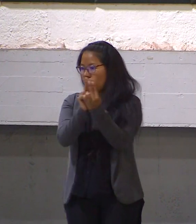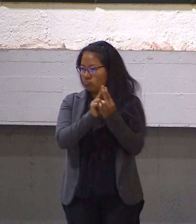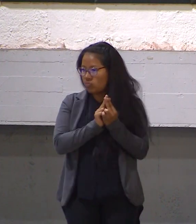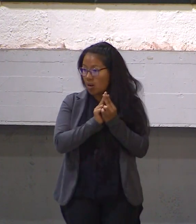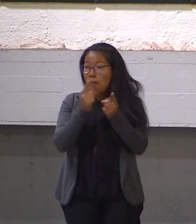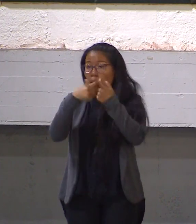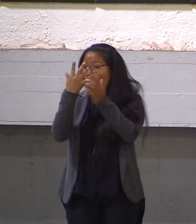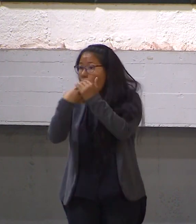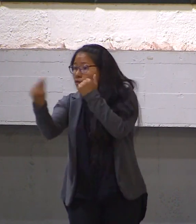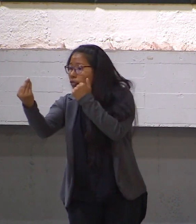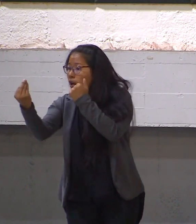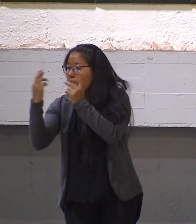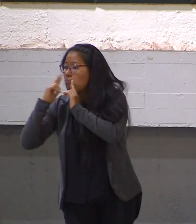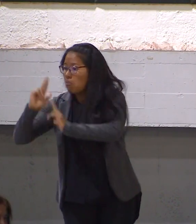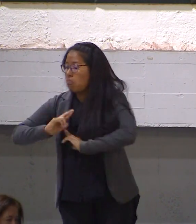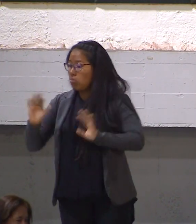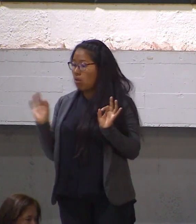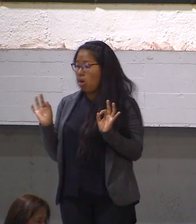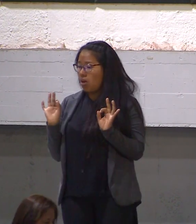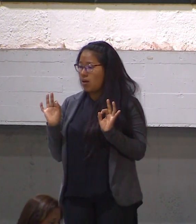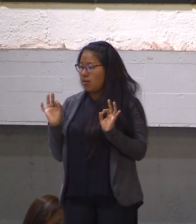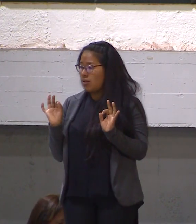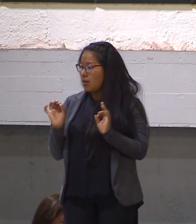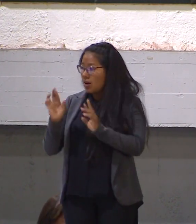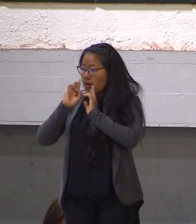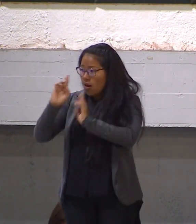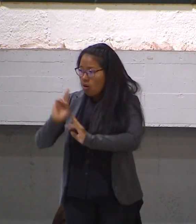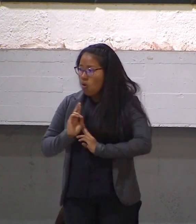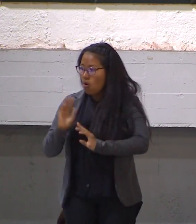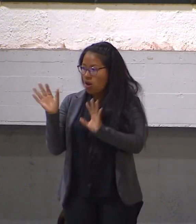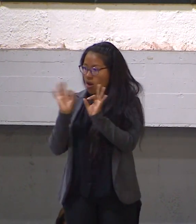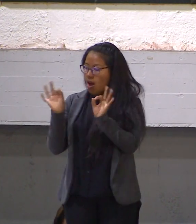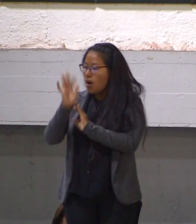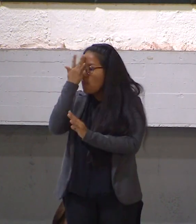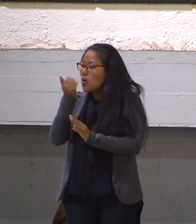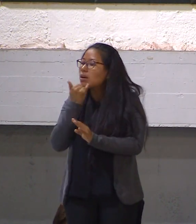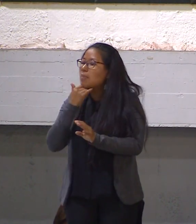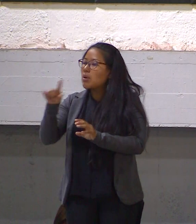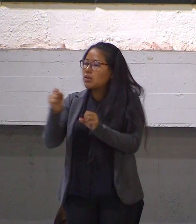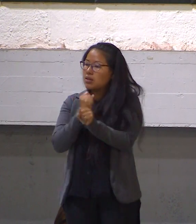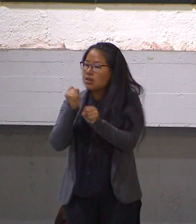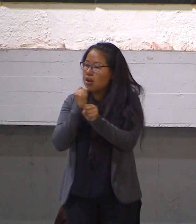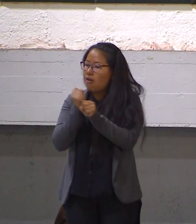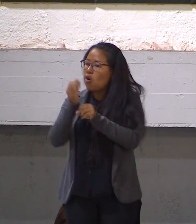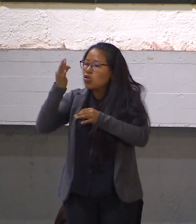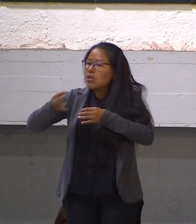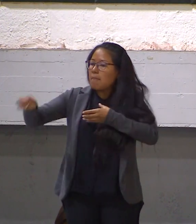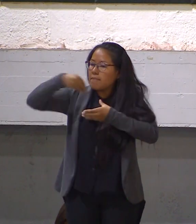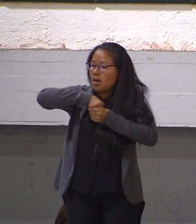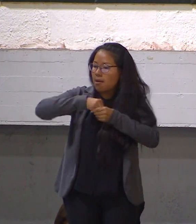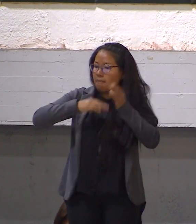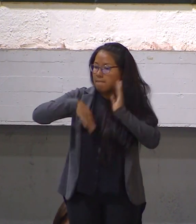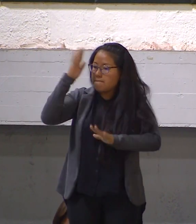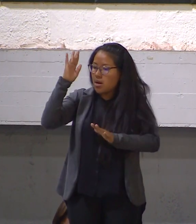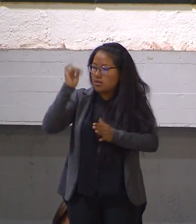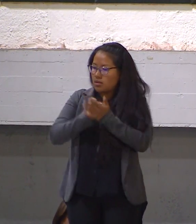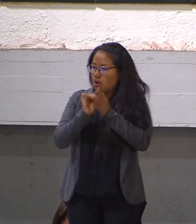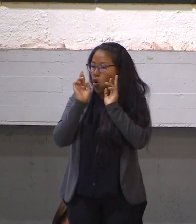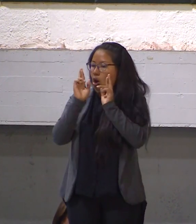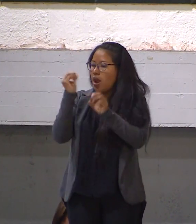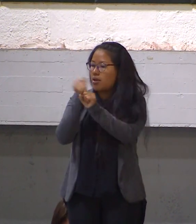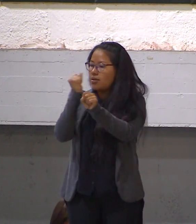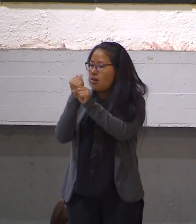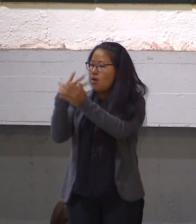hacia afuera nadie nos reconoce y no nos reconocen porque siempre trabajamos hacia adentro ojalá trabajemos también hacia afuera